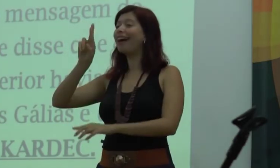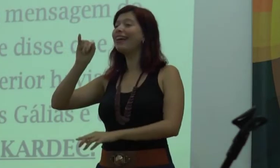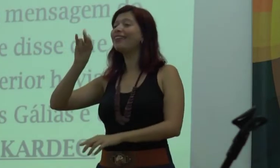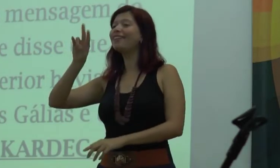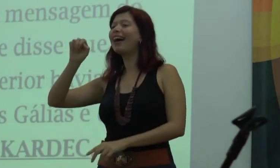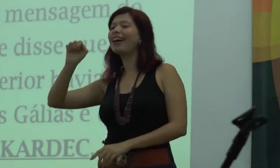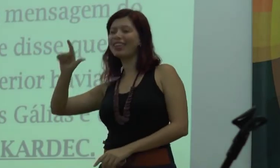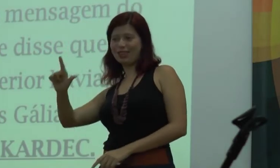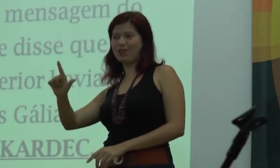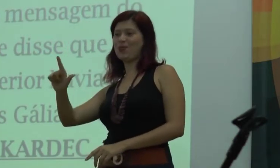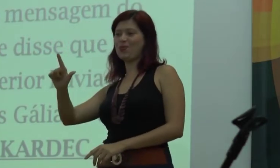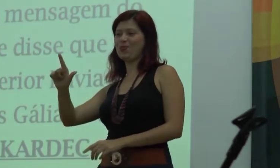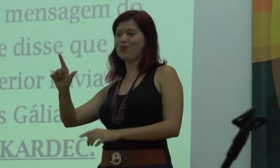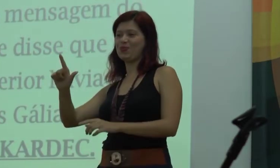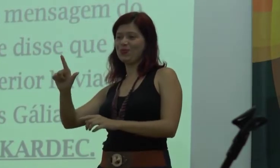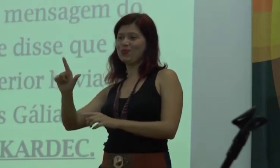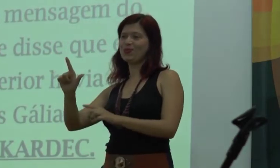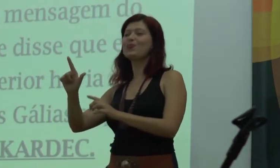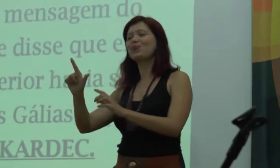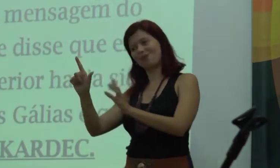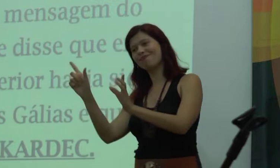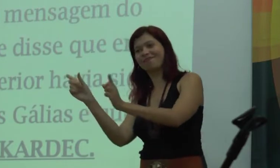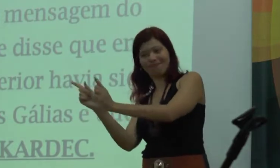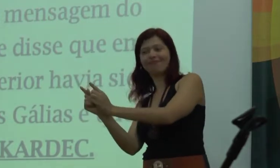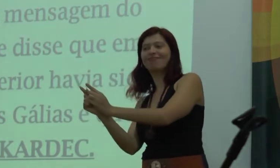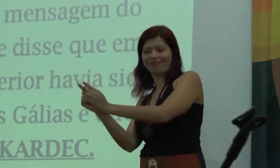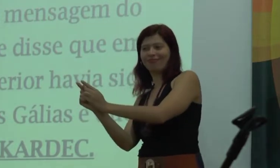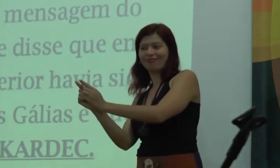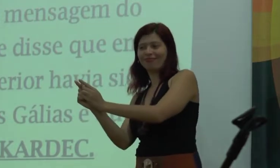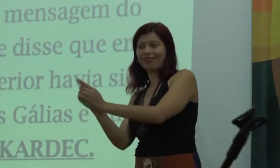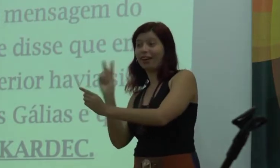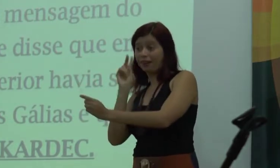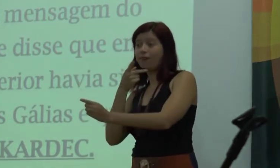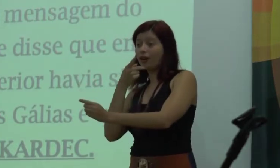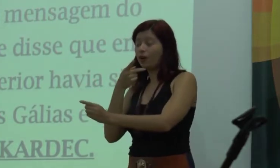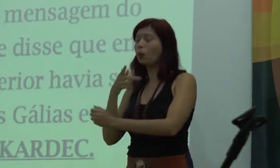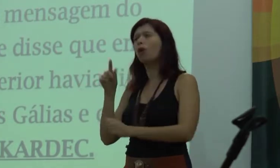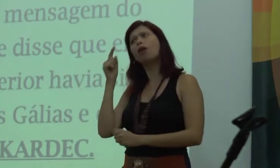na realidade o nome dele atual era Rivail, né?